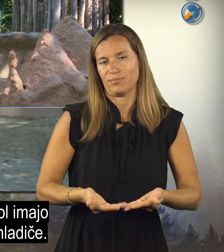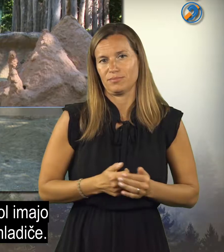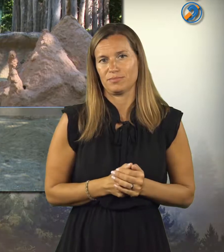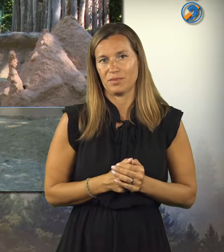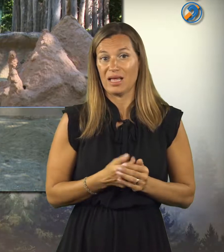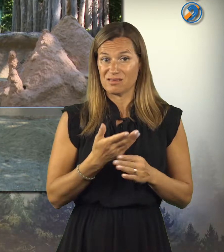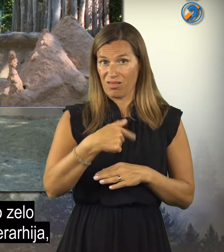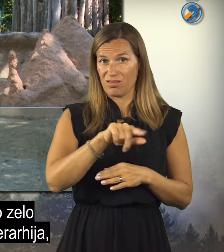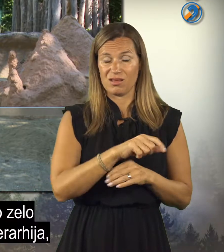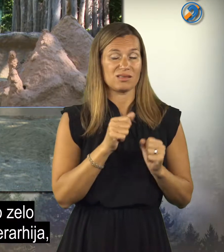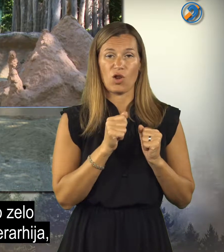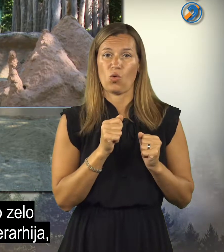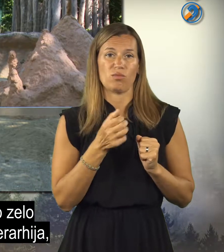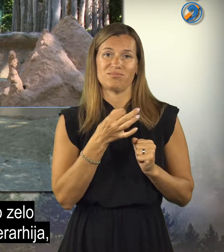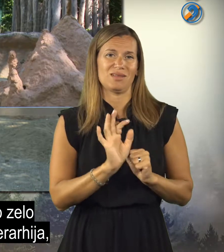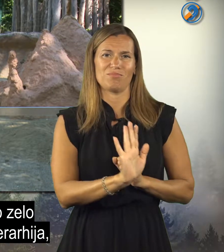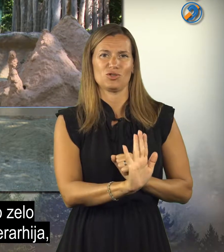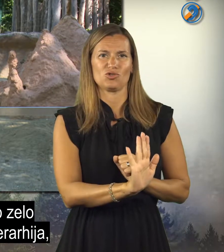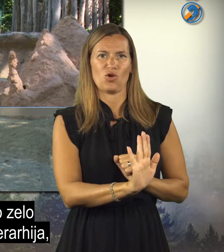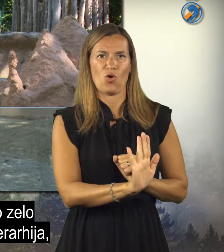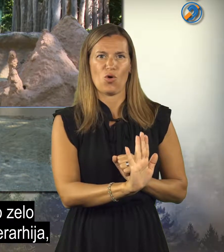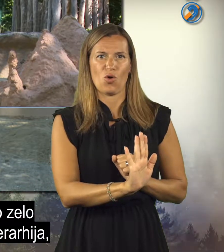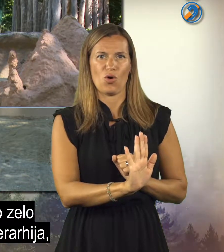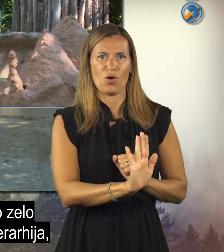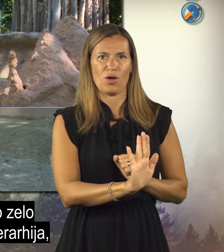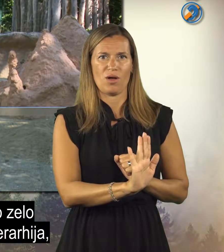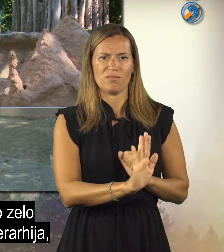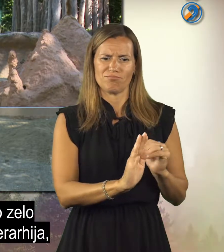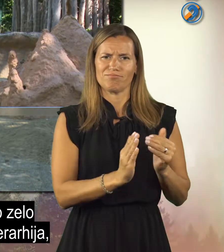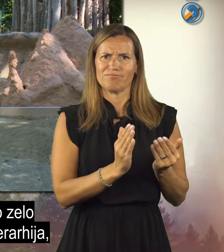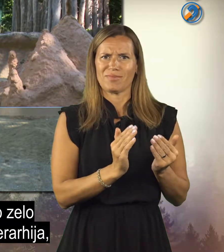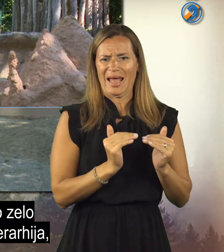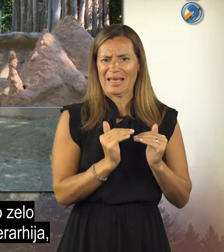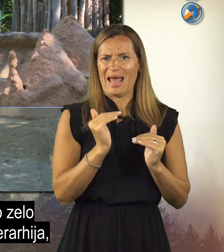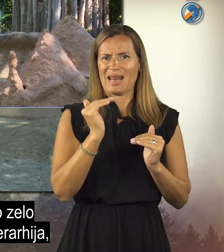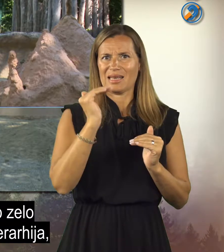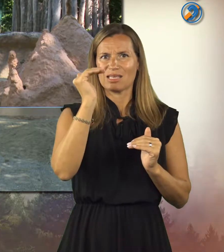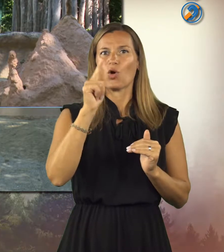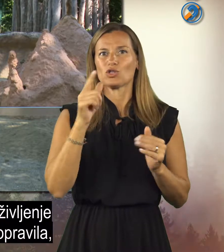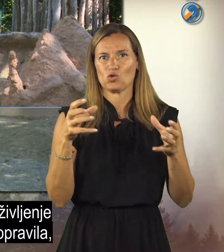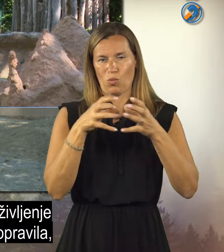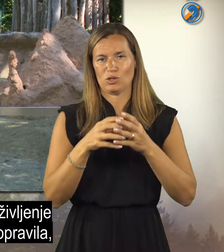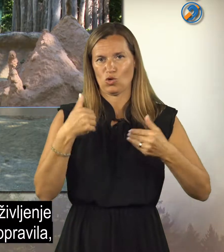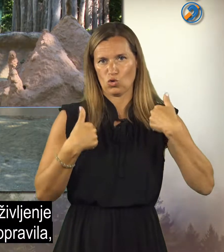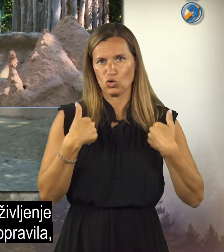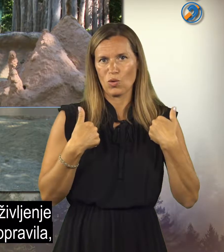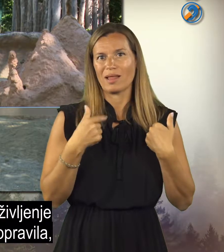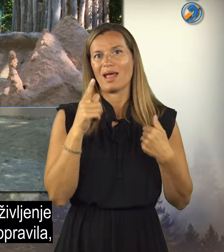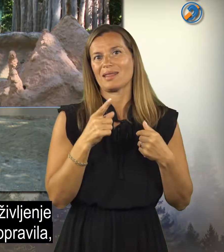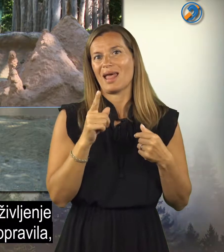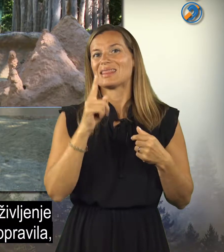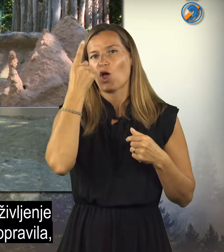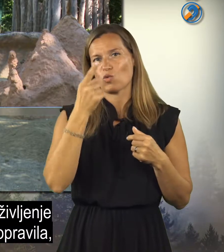mladiče. Za njih je zelo značinila ta hirarhija in skupinsko življenje